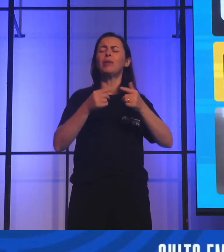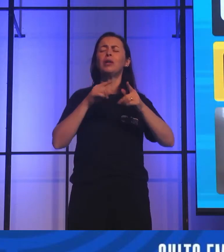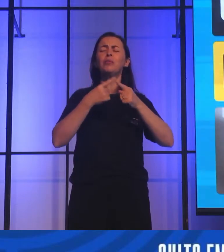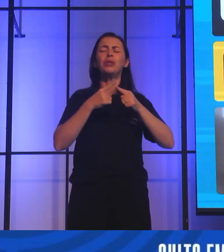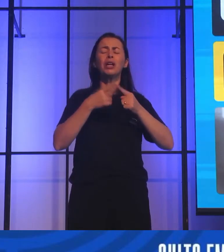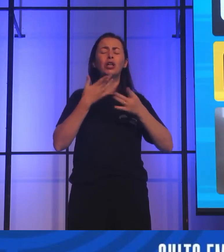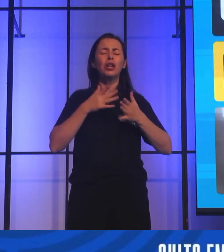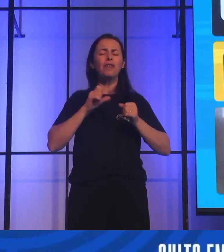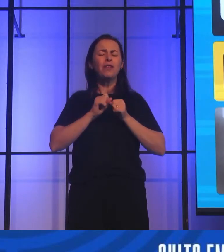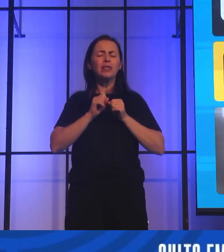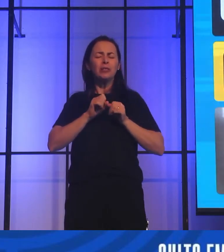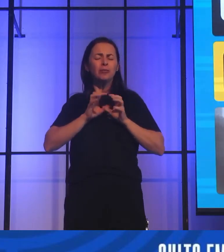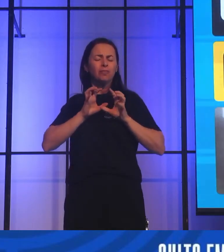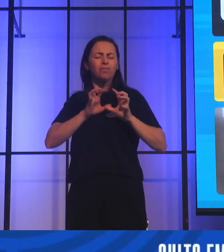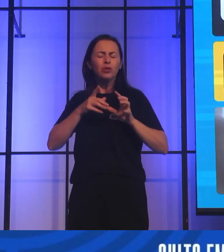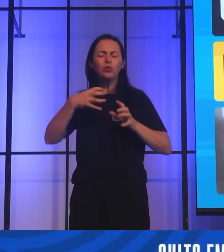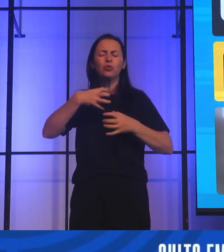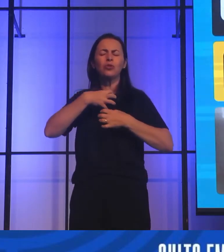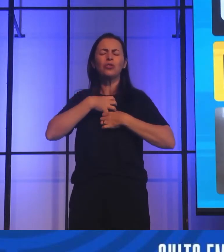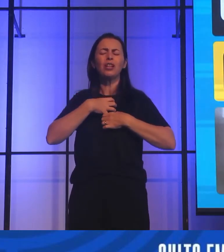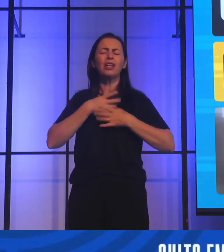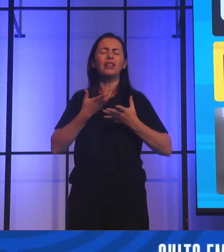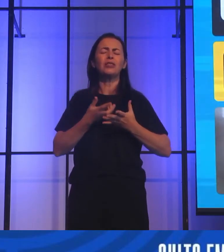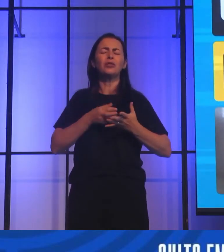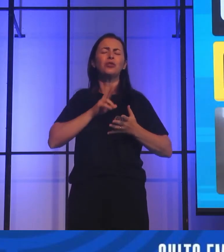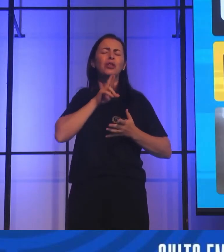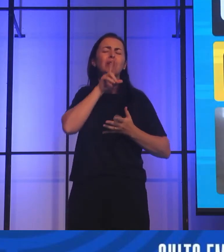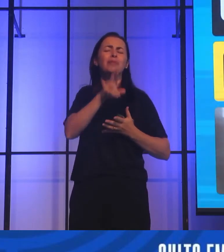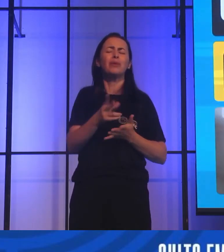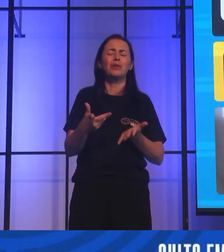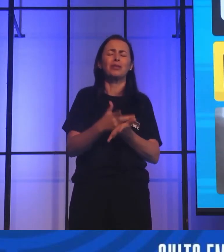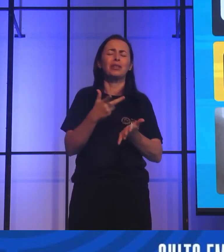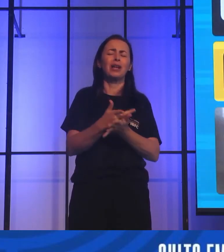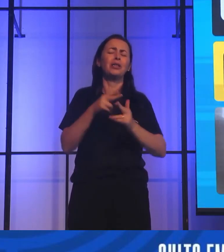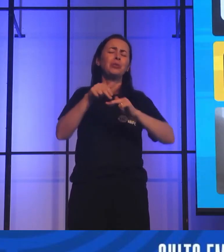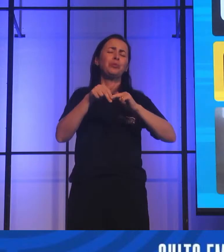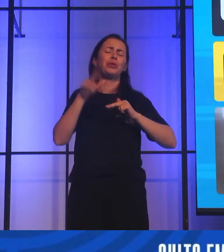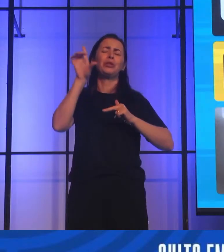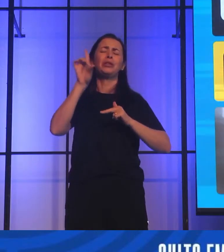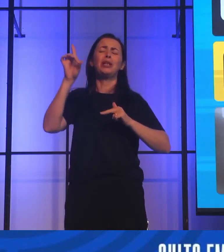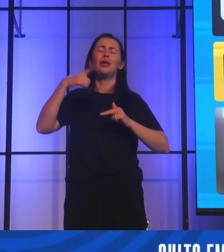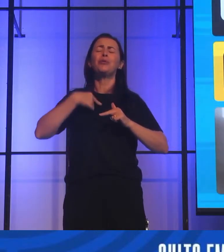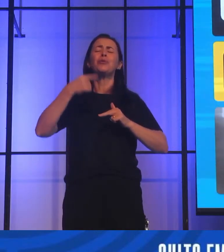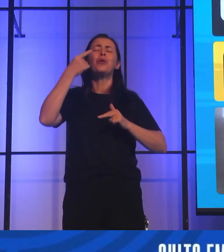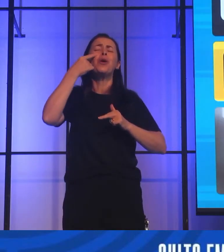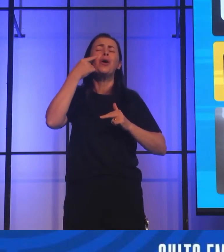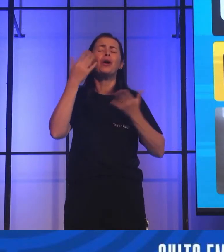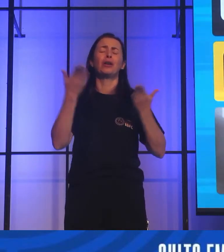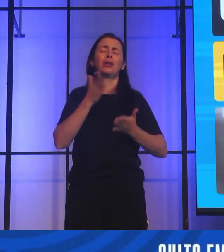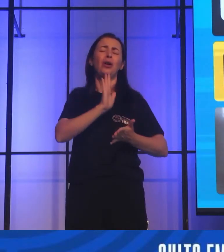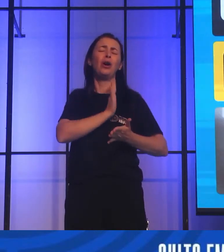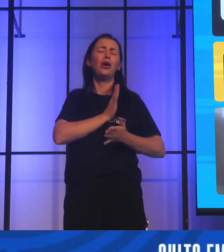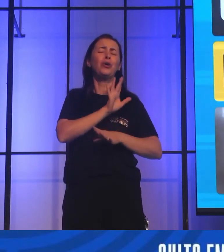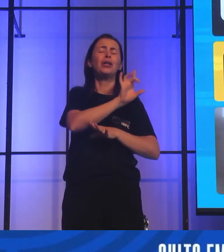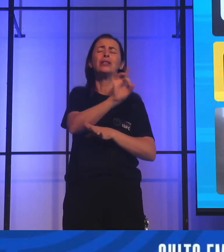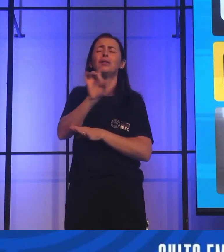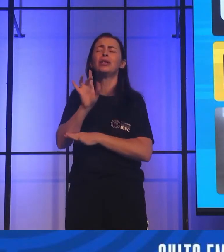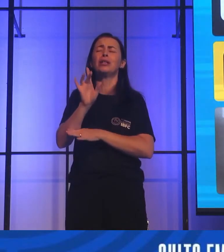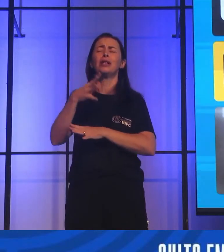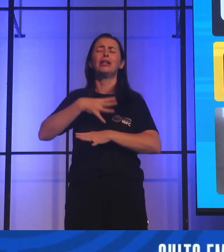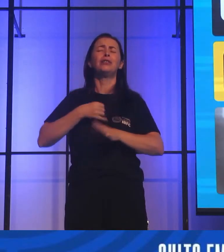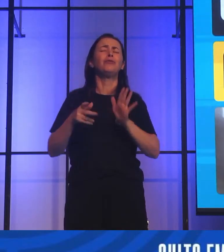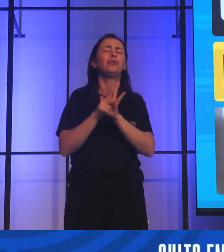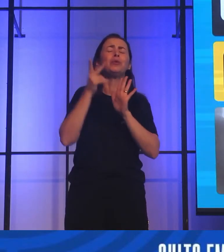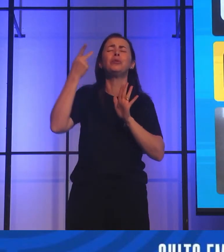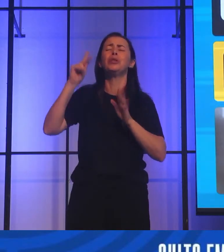agressiva. Eis aí o coração do teu filho e da tua filha, e tu sabes o que cada um deles carrega dentro de si. Talvez